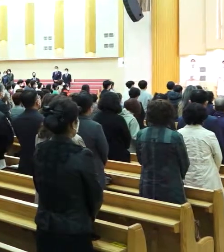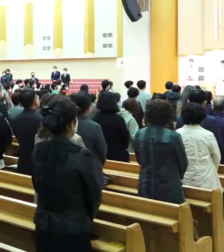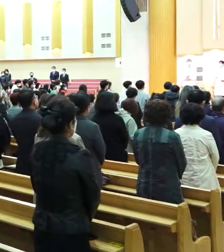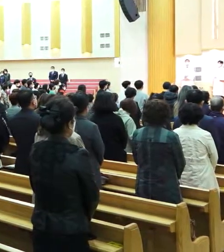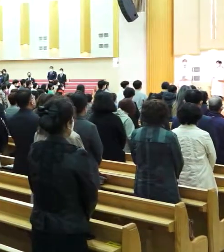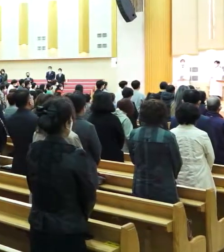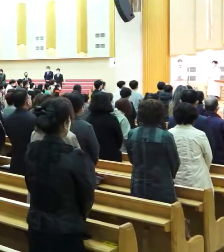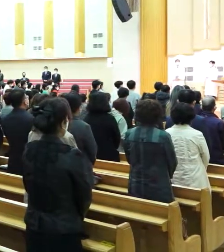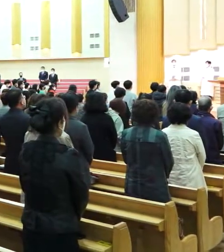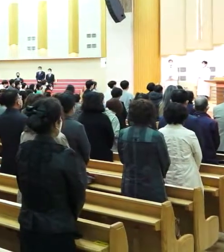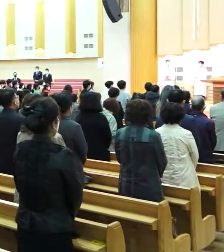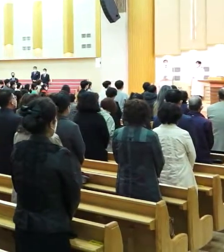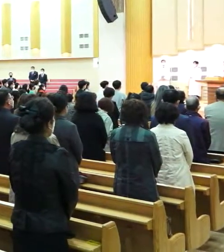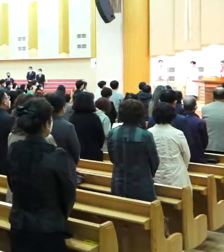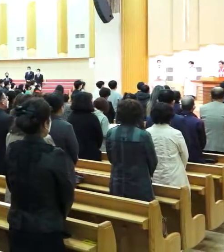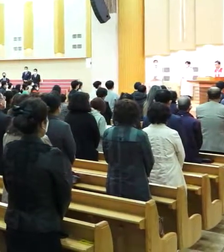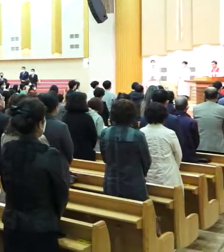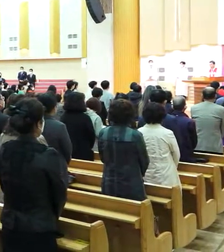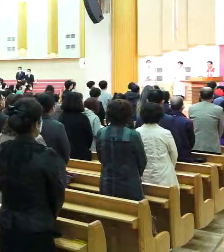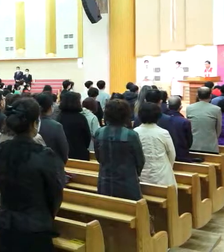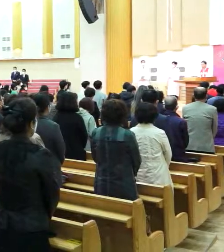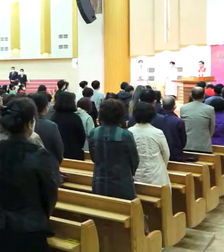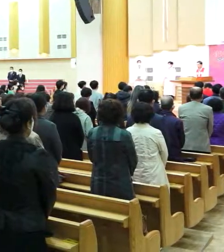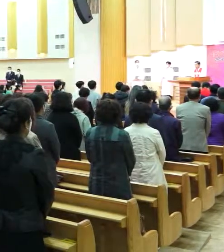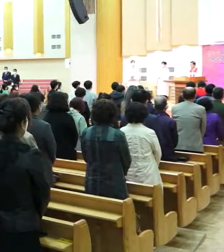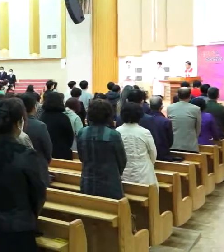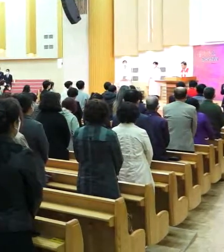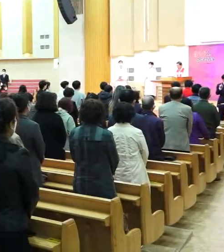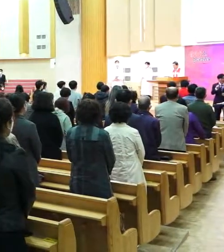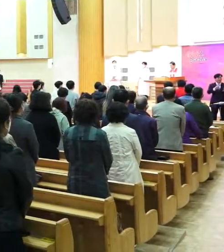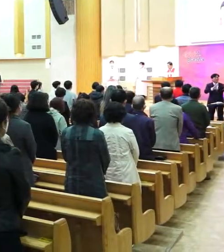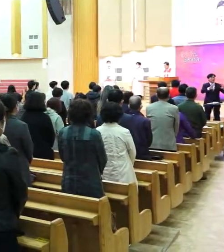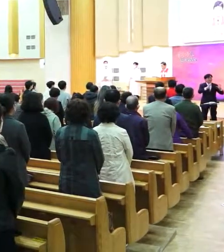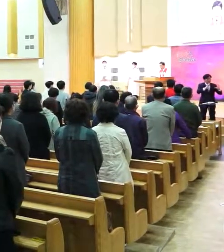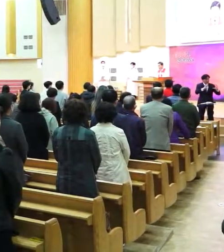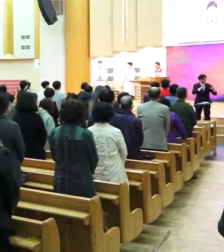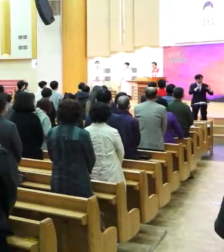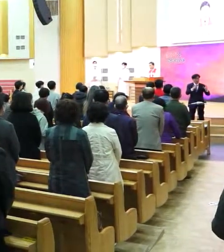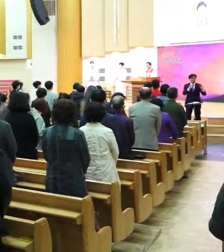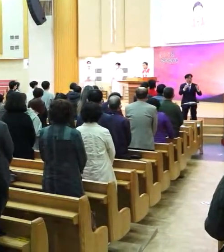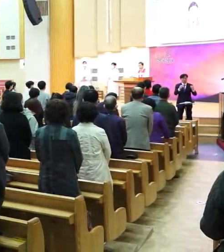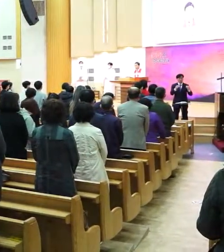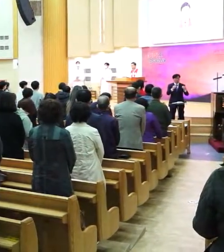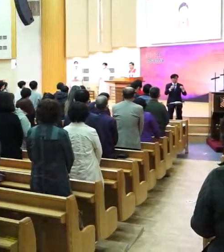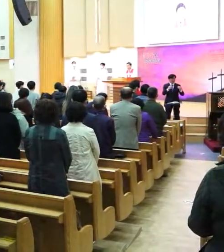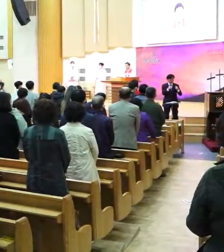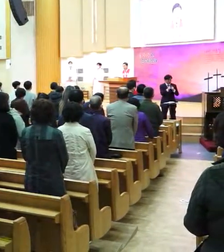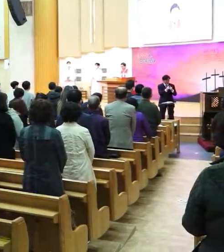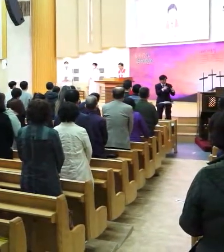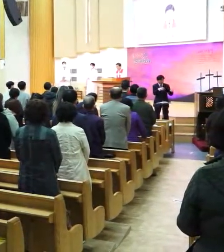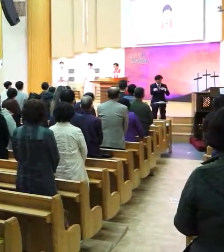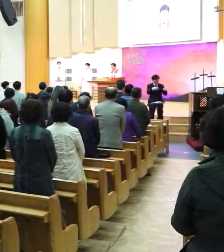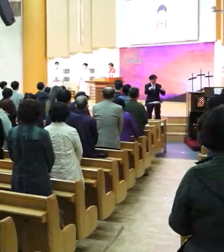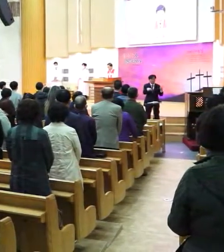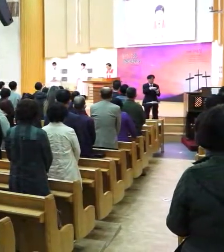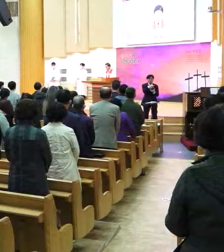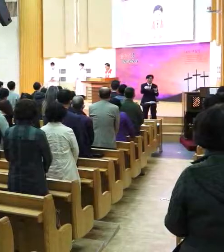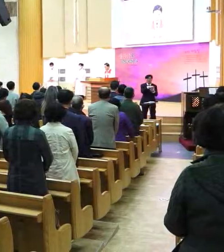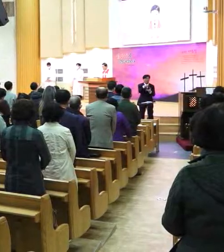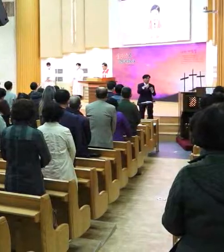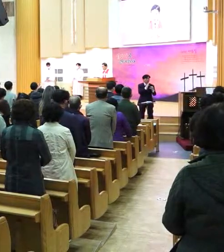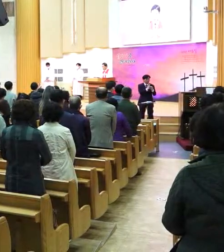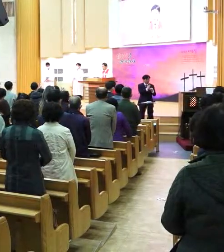함께 기도하기를 원하는데요. 미얀마 군부의 악한 그 살상 행위가 이제 중단되고 그 땅에 신앙의 자유가